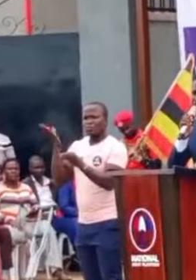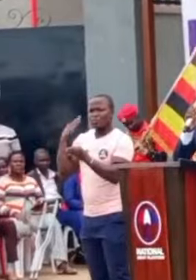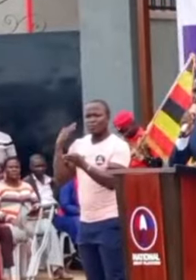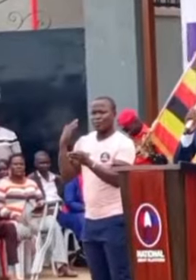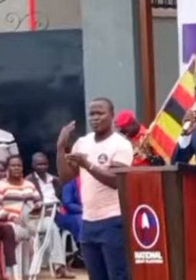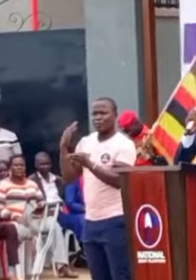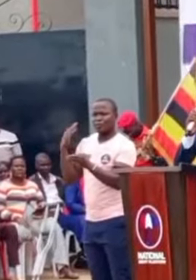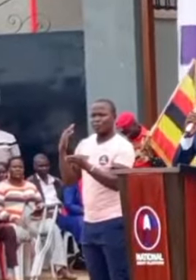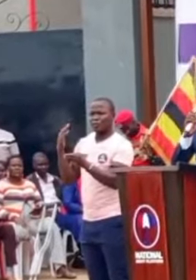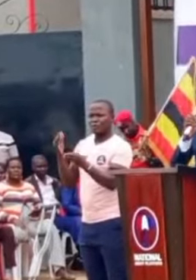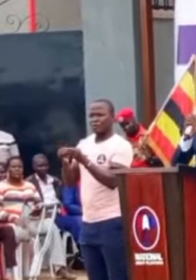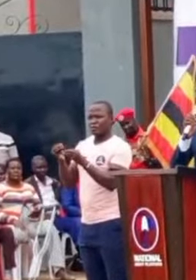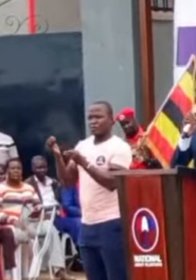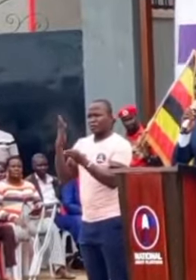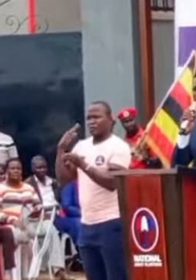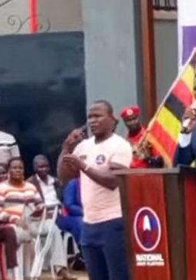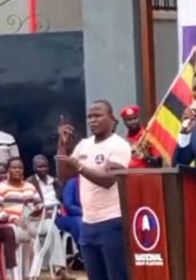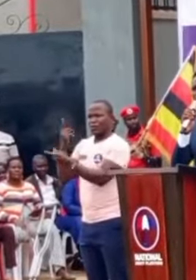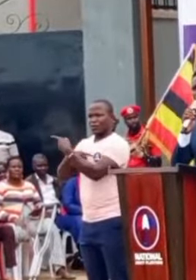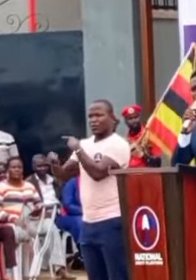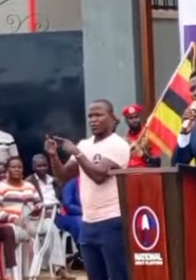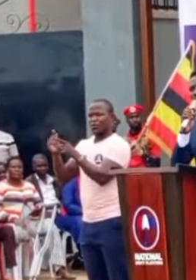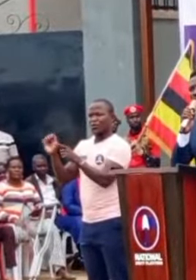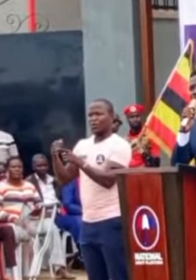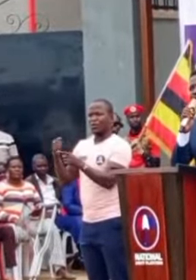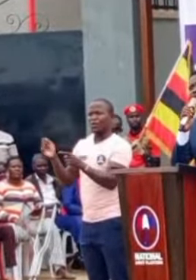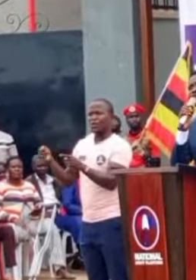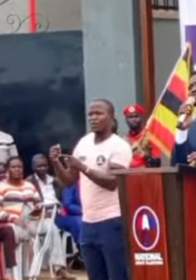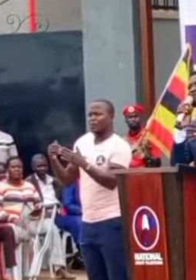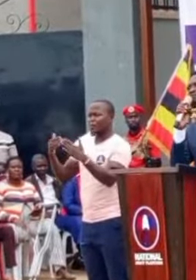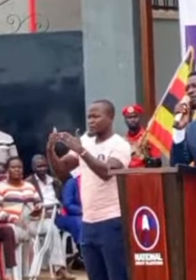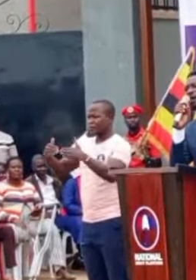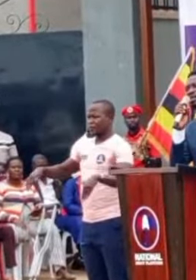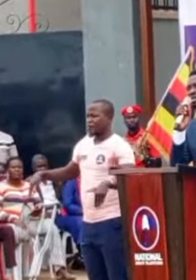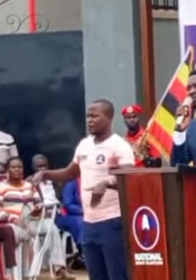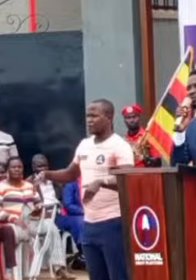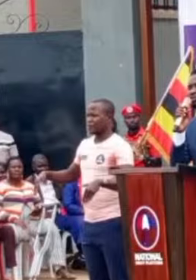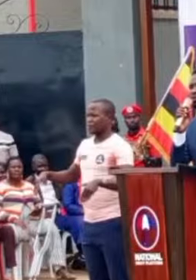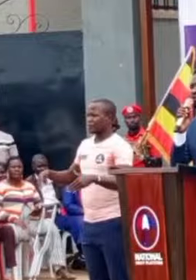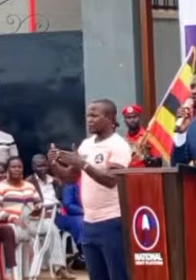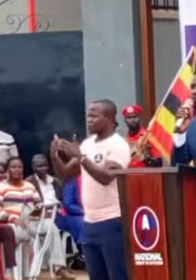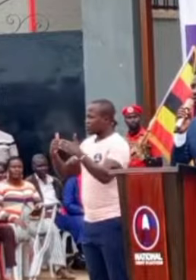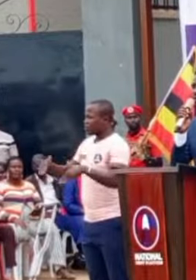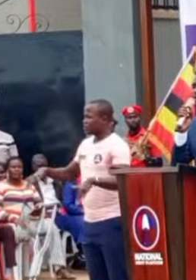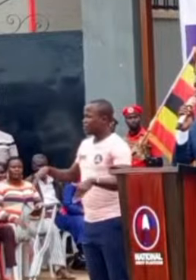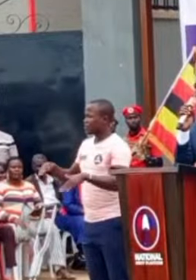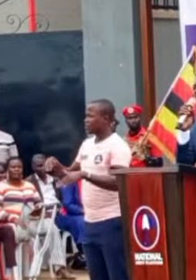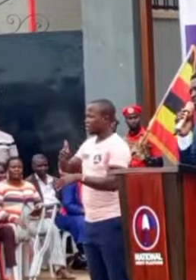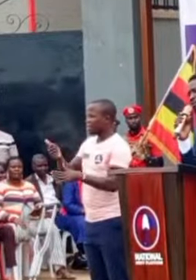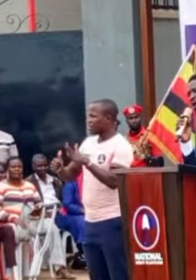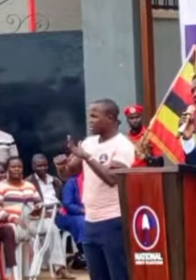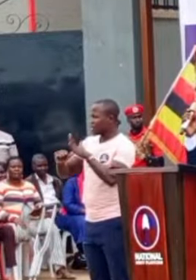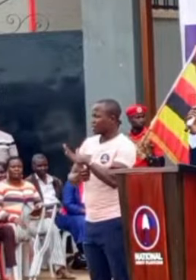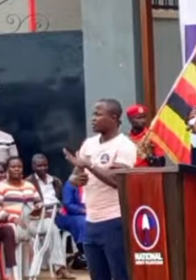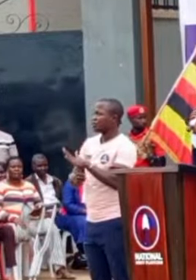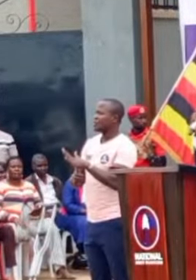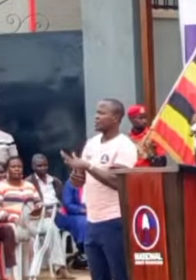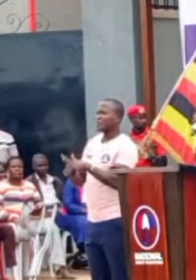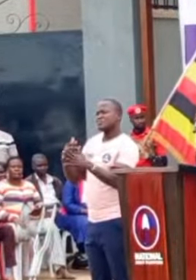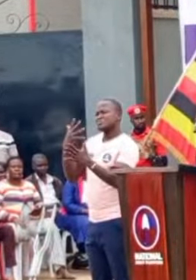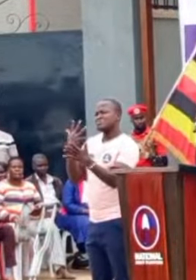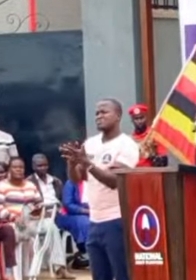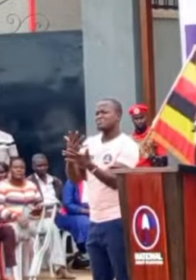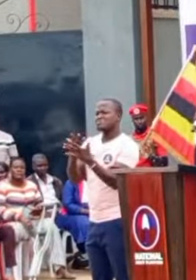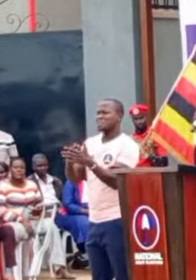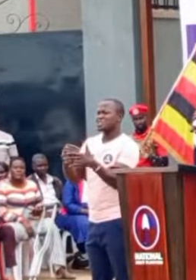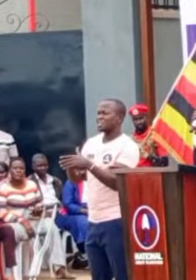baffe abatalinaako bulimu tetusobola kwewala kwogera kukyafuuka ekya bulijjo kuffe okusibibwa